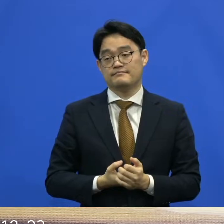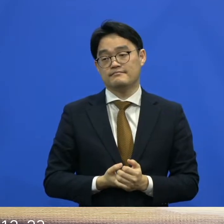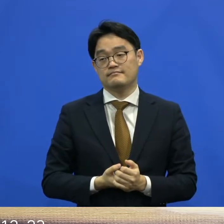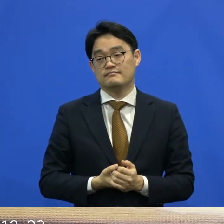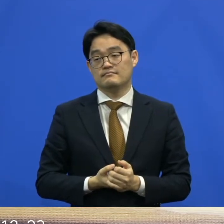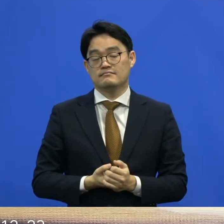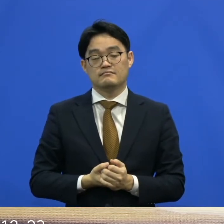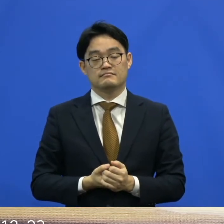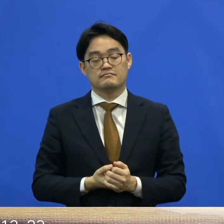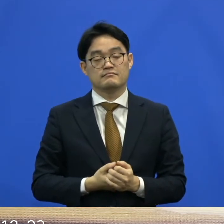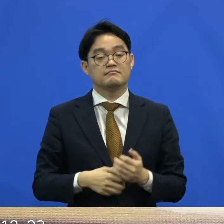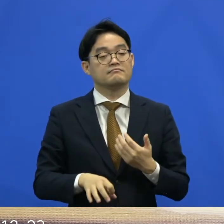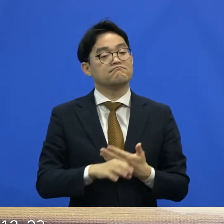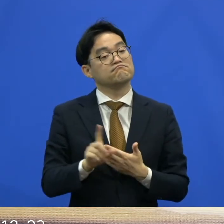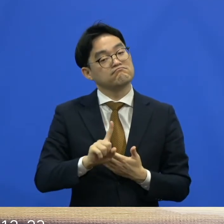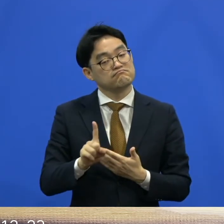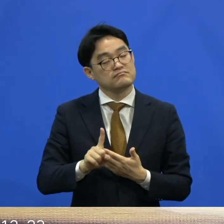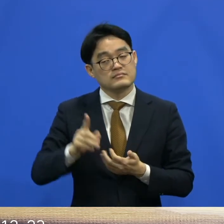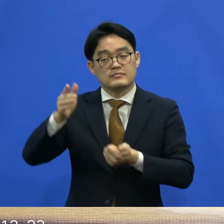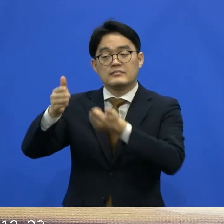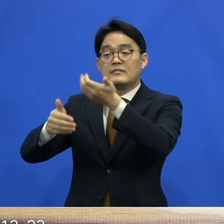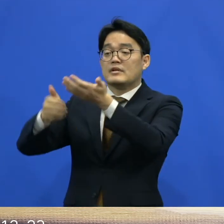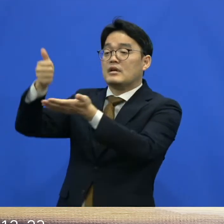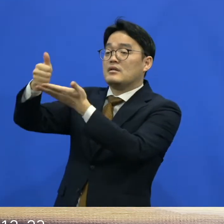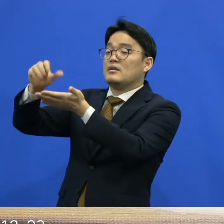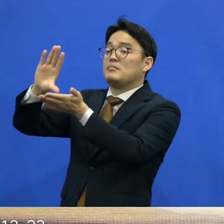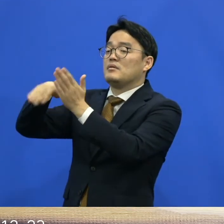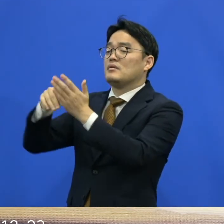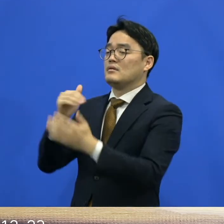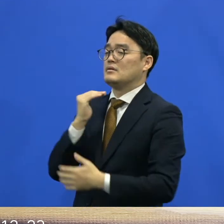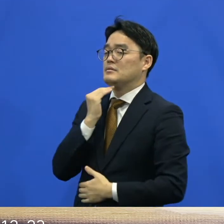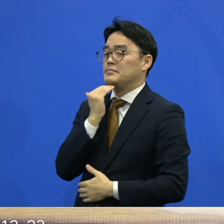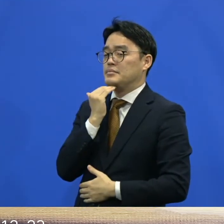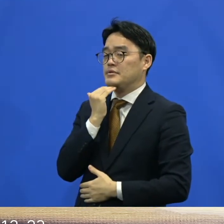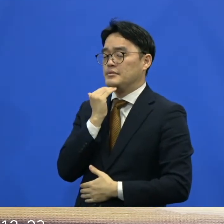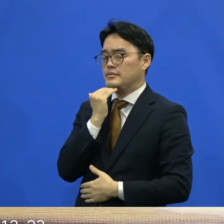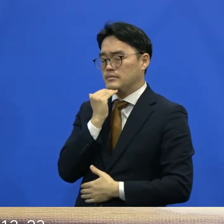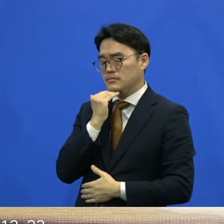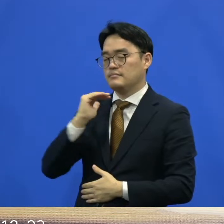그렇다면 어떻게 해야 돼요? 하나님의 때를 기다리는 것밖에 길이 없어요.